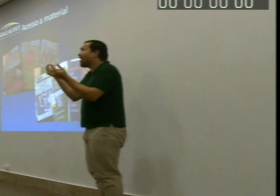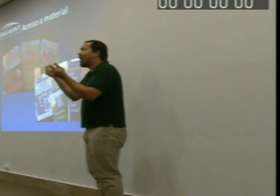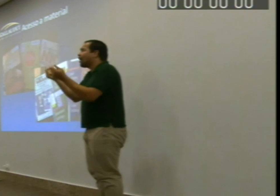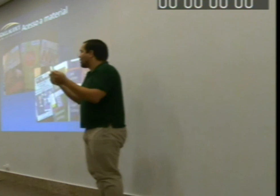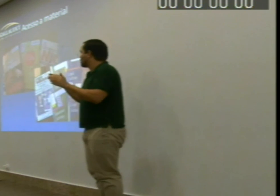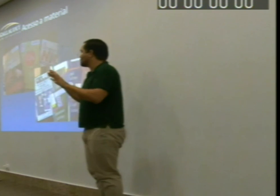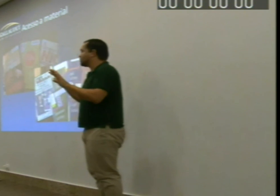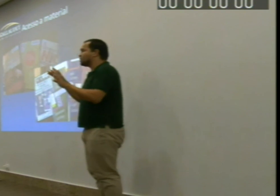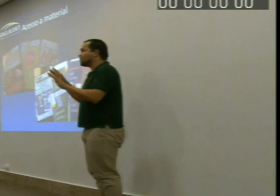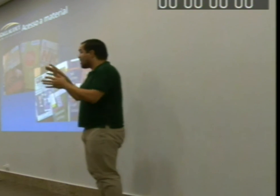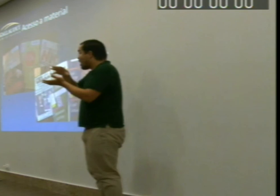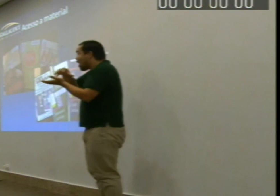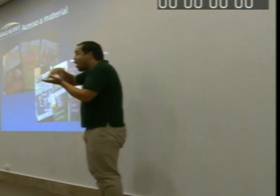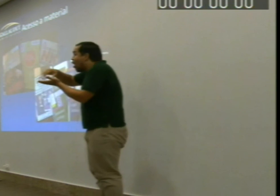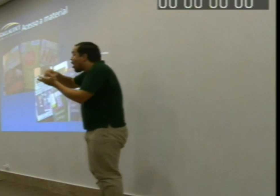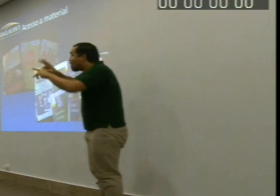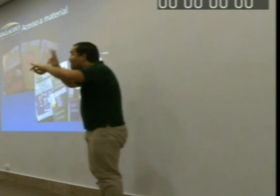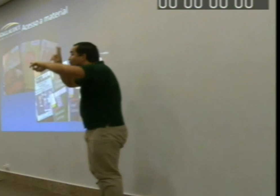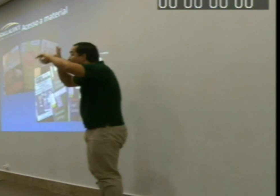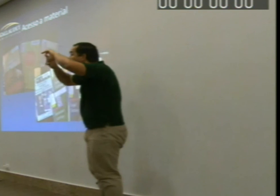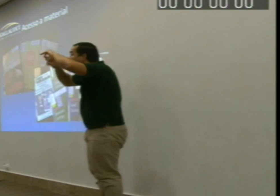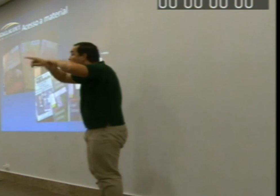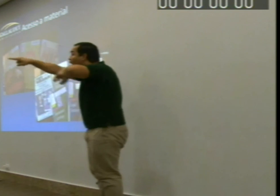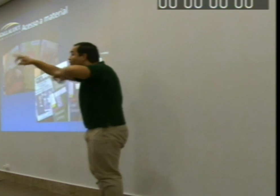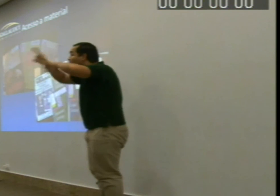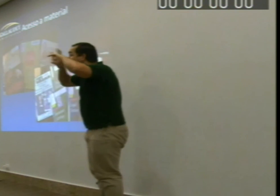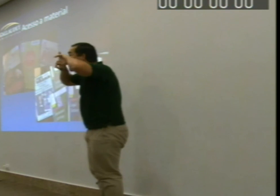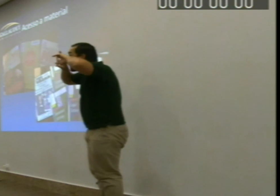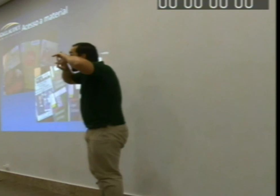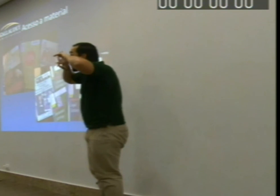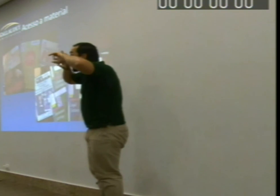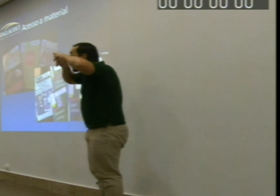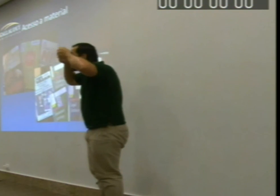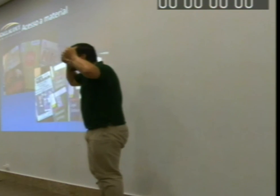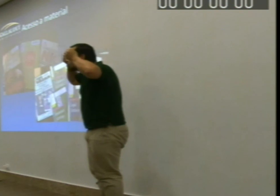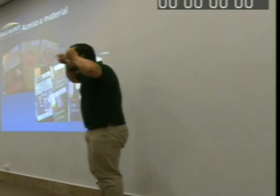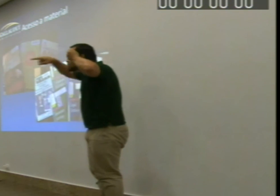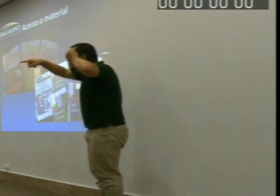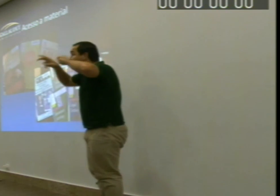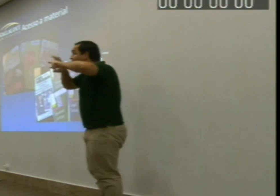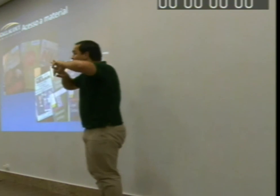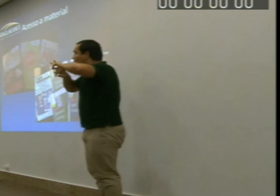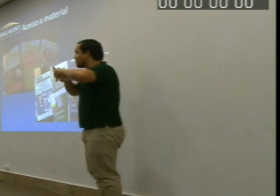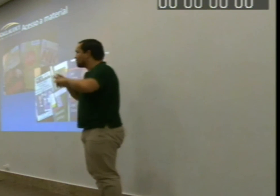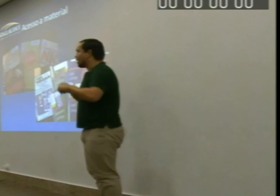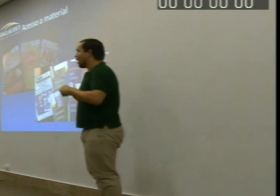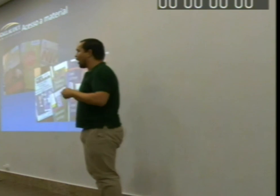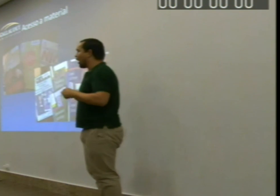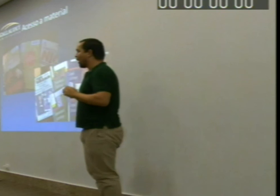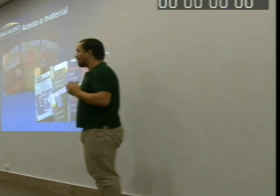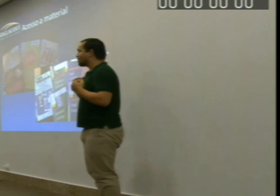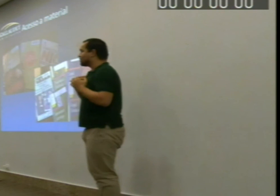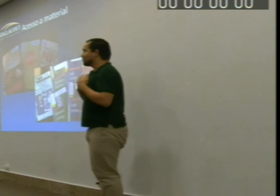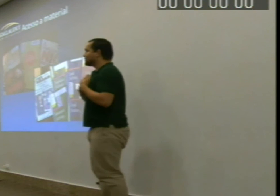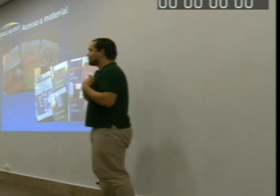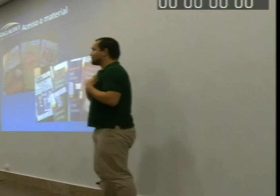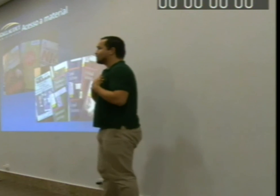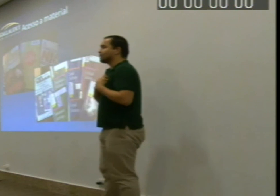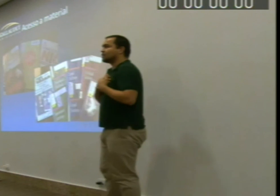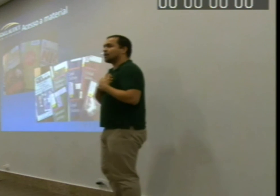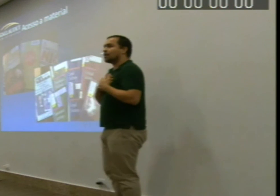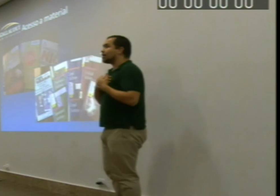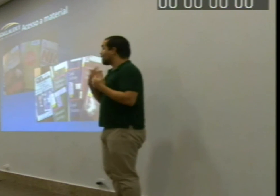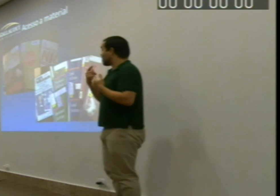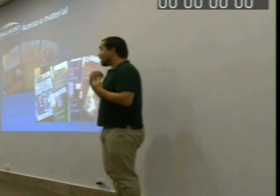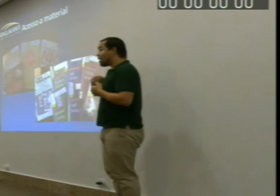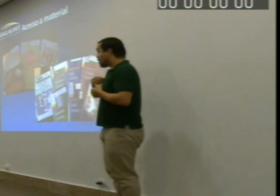queria mas como que eu vou comprar tem dinheiro é caro cópia se você tirar COB você vai ser preso Ah é